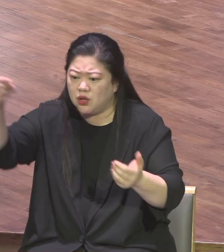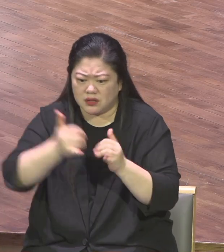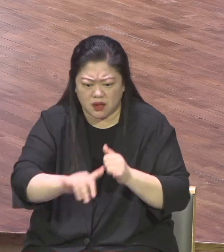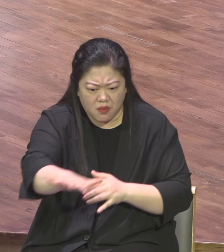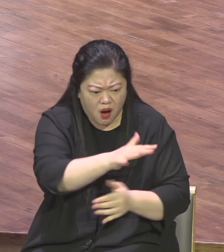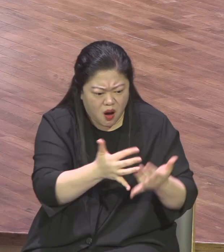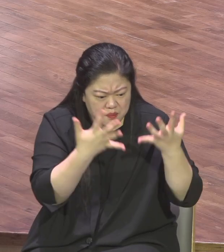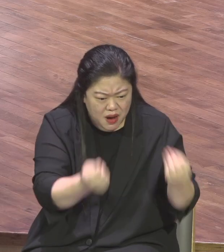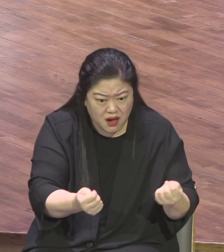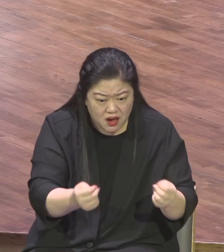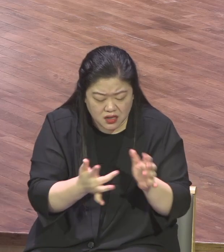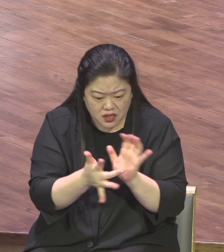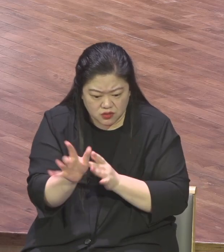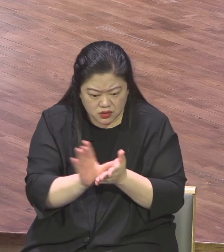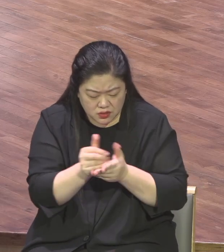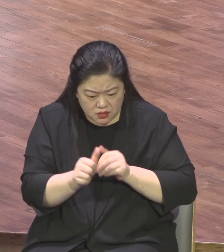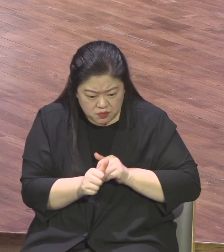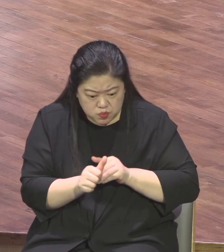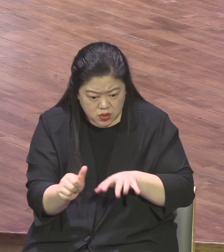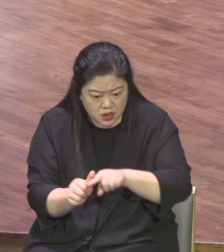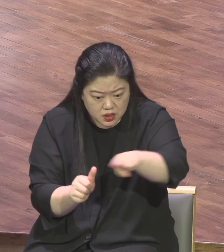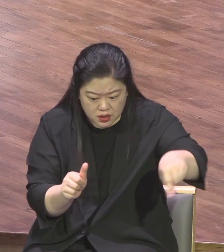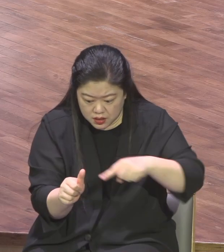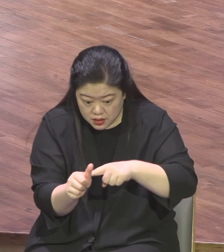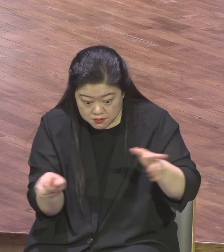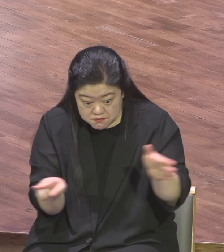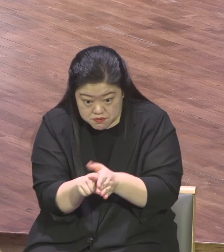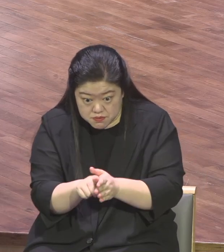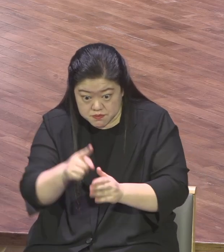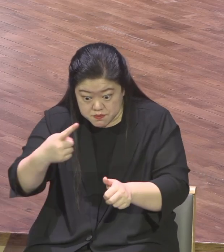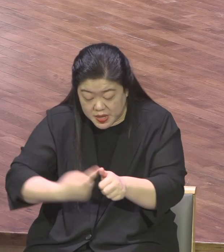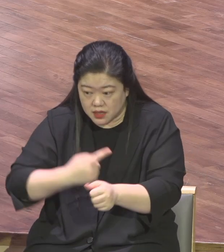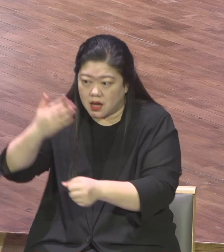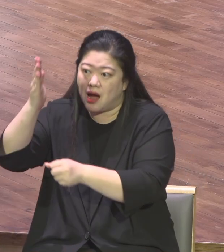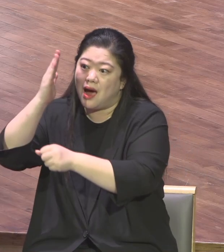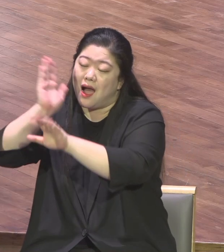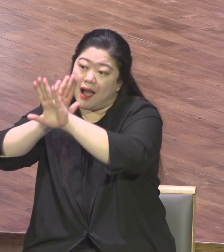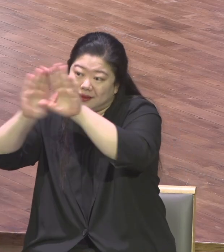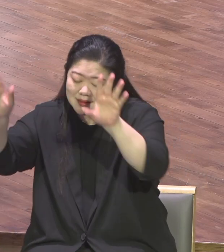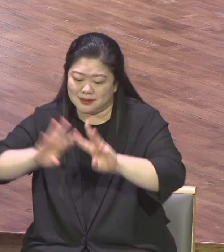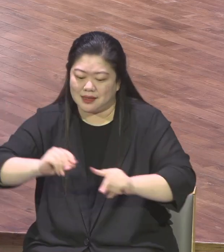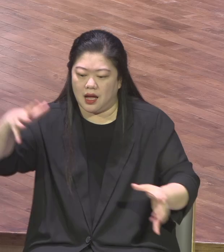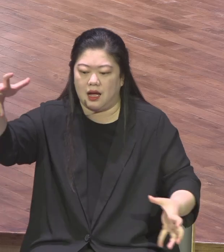다름을 표현하면 이삼칠 나라 5천 종족 복음화입니다.